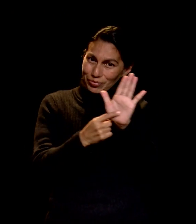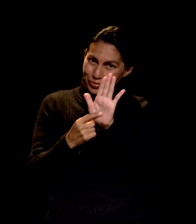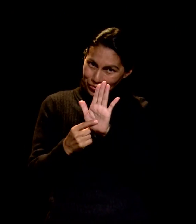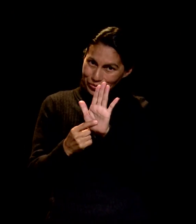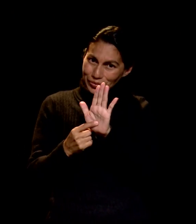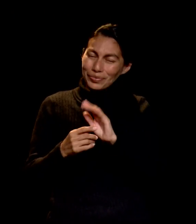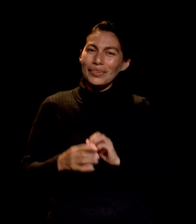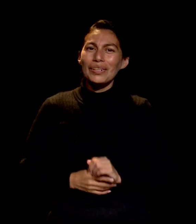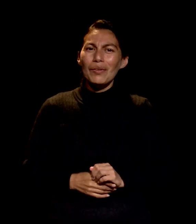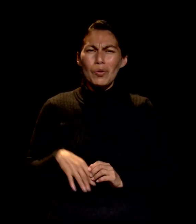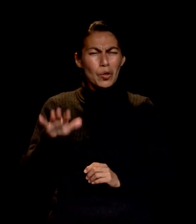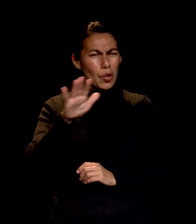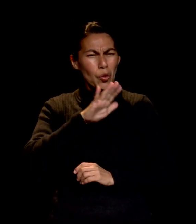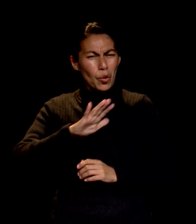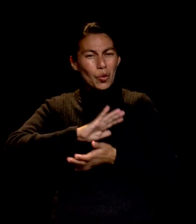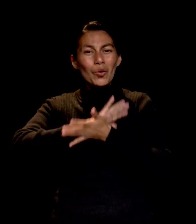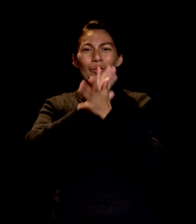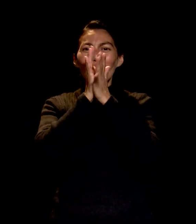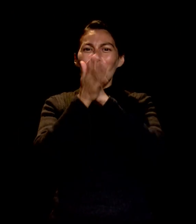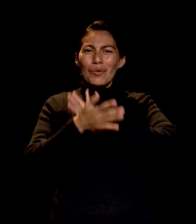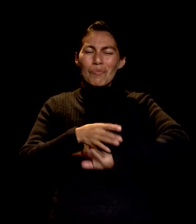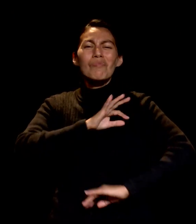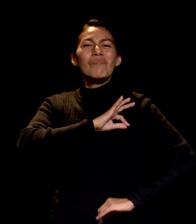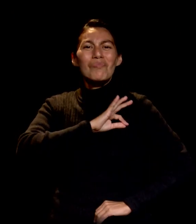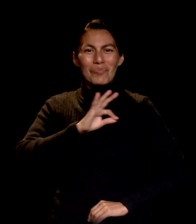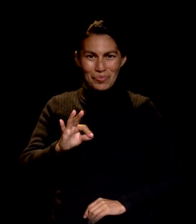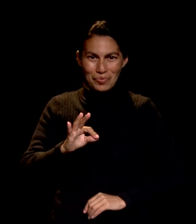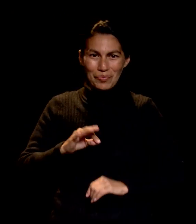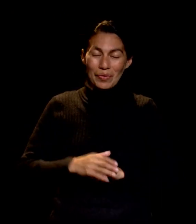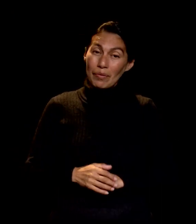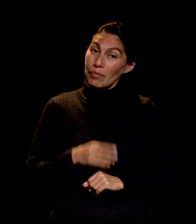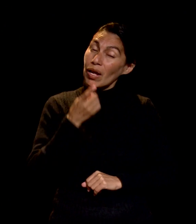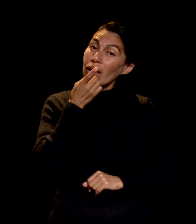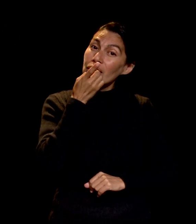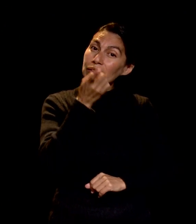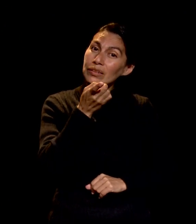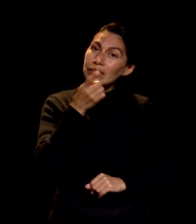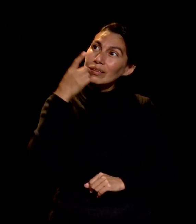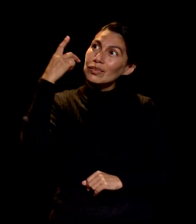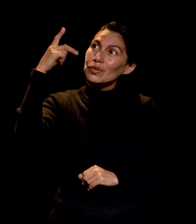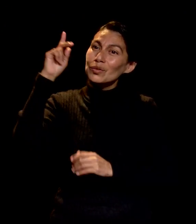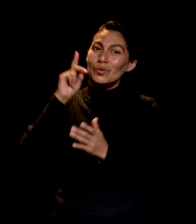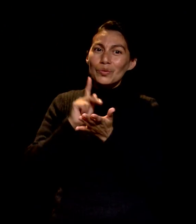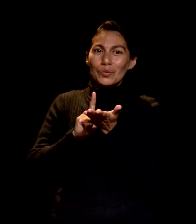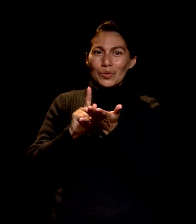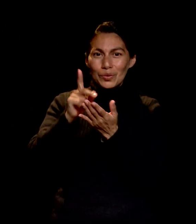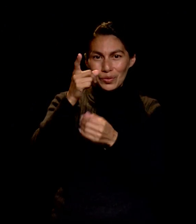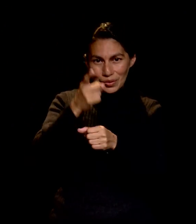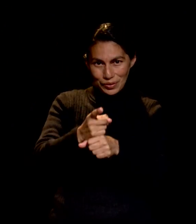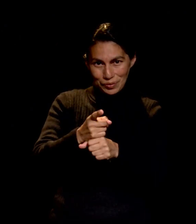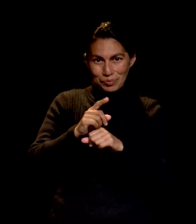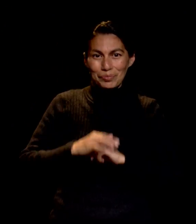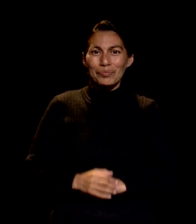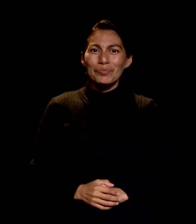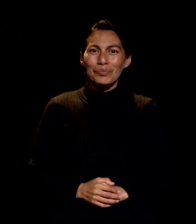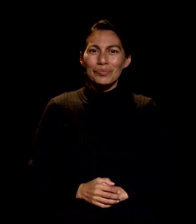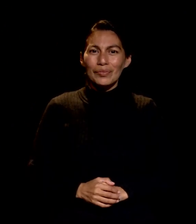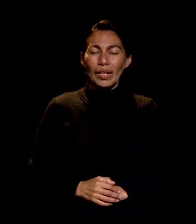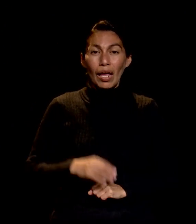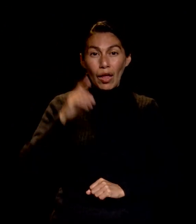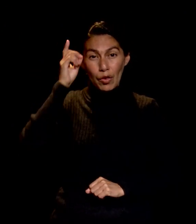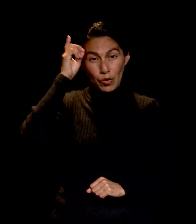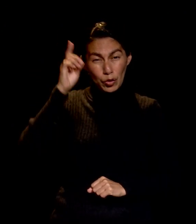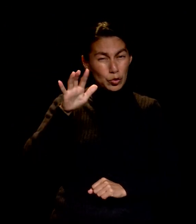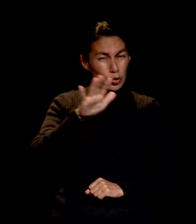porque lo hace todo posible para comunicarte su voluntad. Este